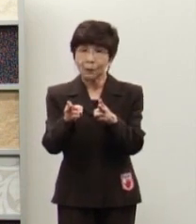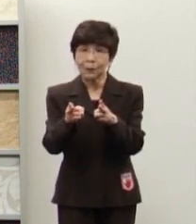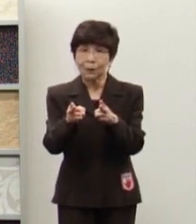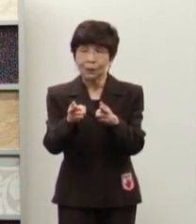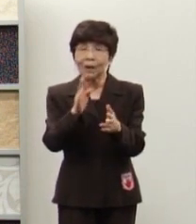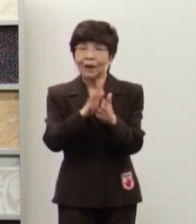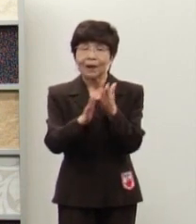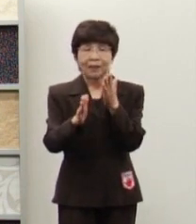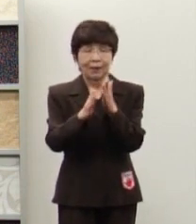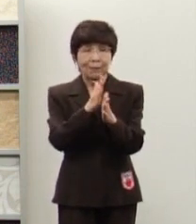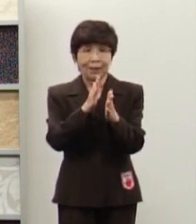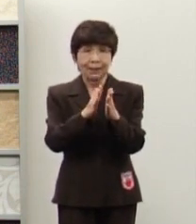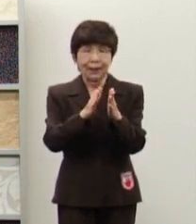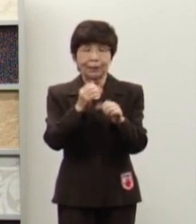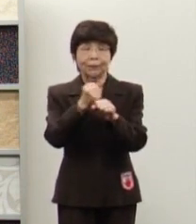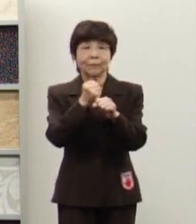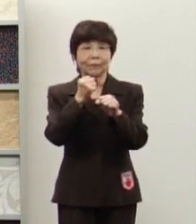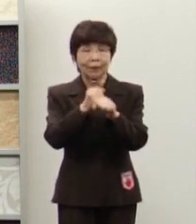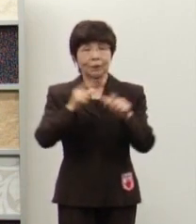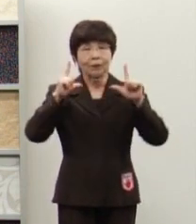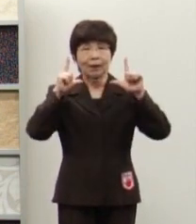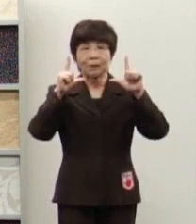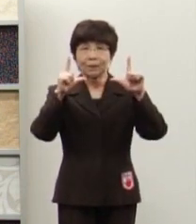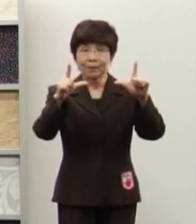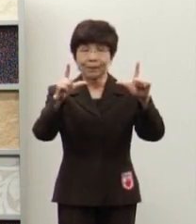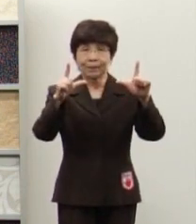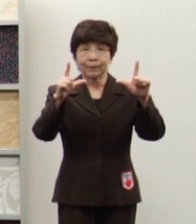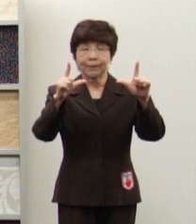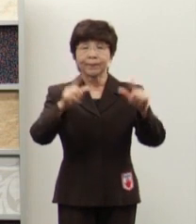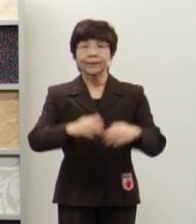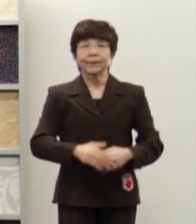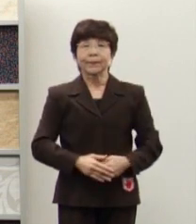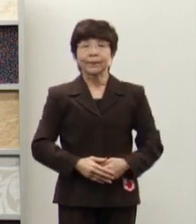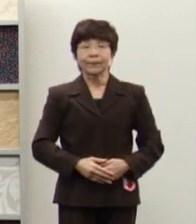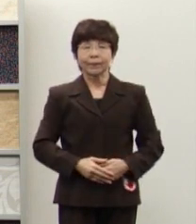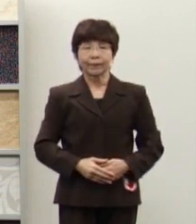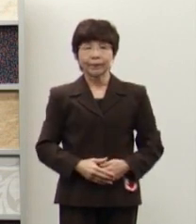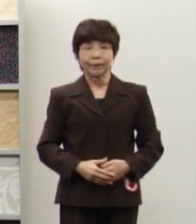ので、県民の皆様にご報告を申し上げます。